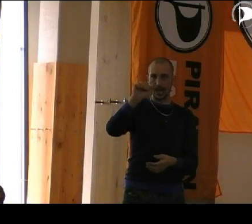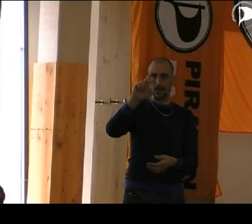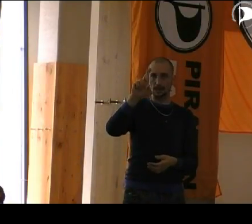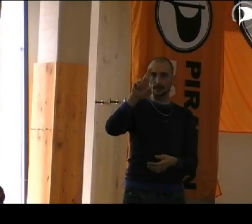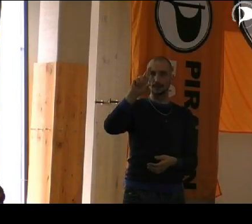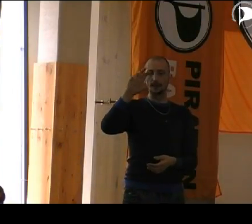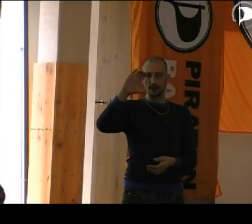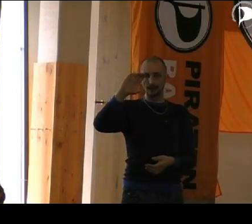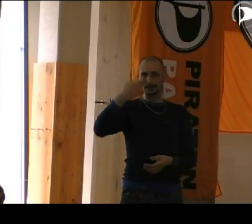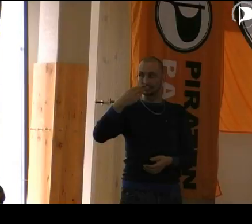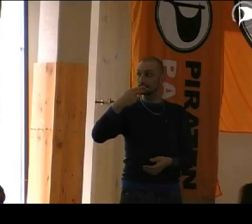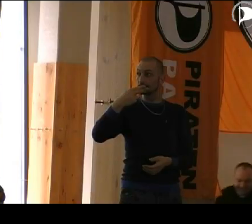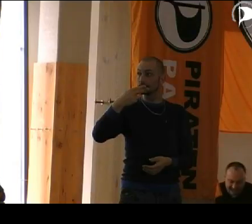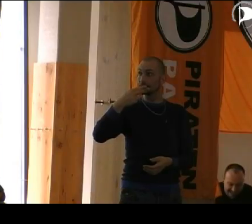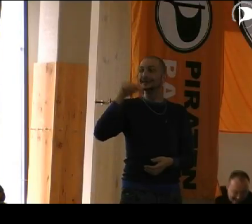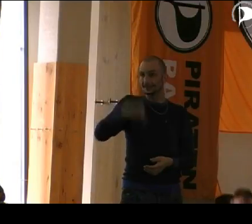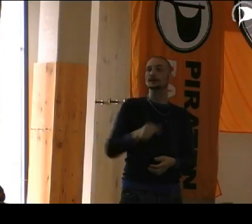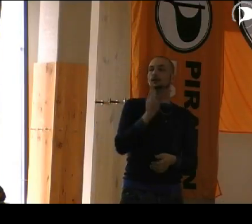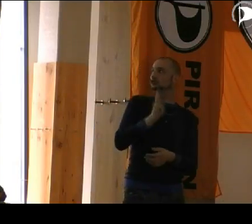das ist doch wichtig dass